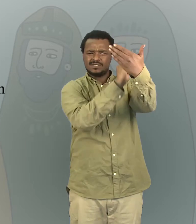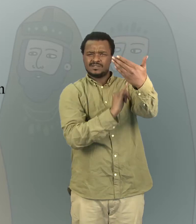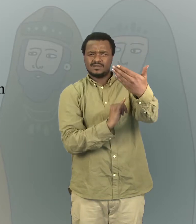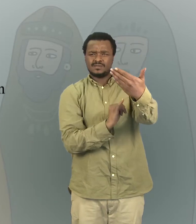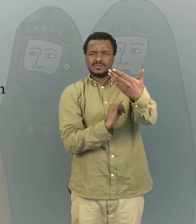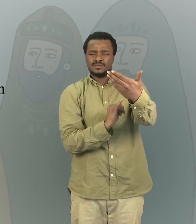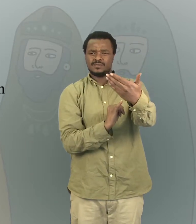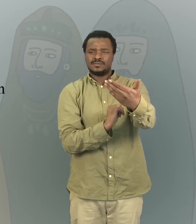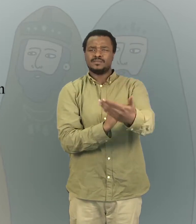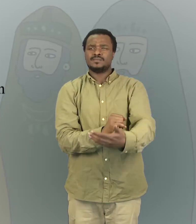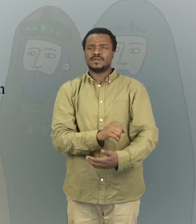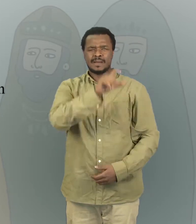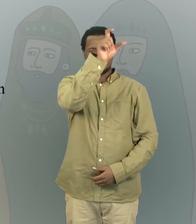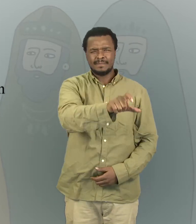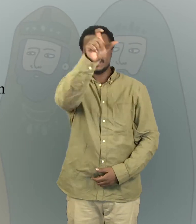viennent vers jean